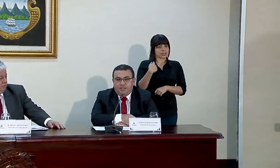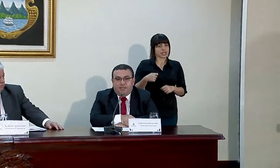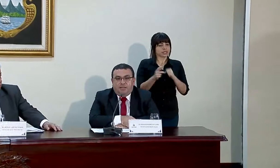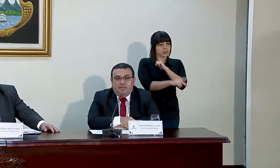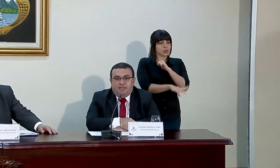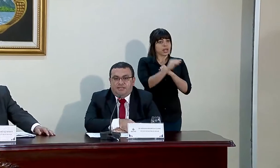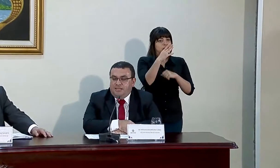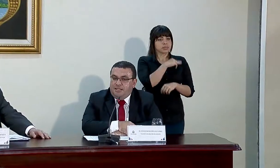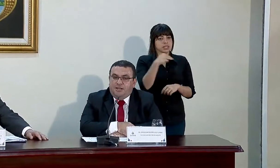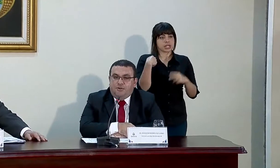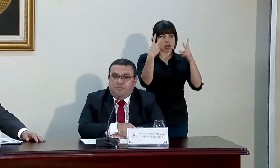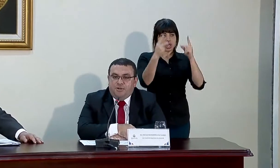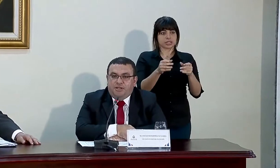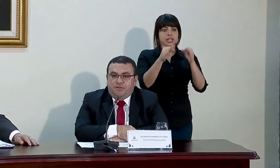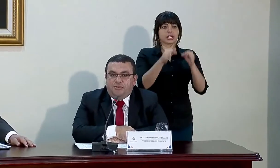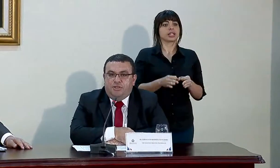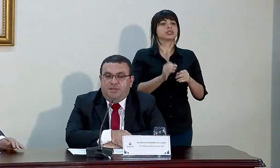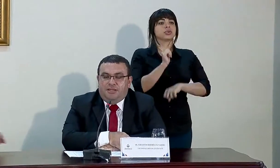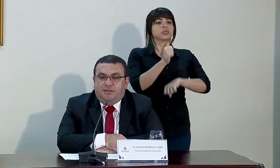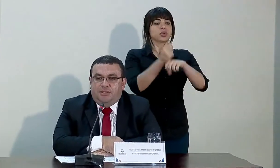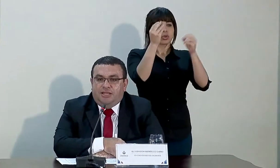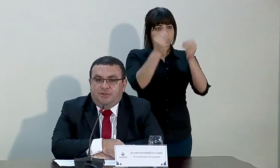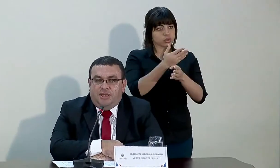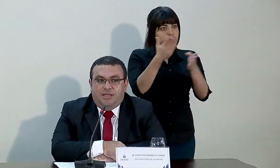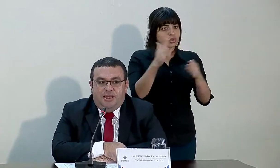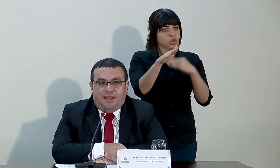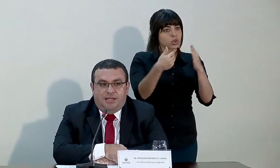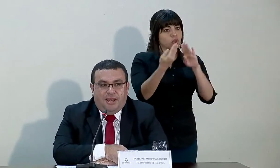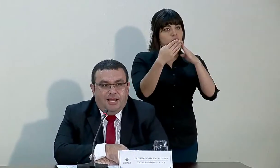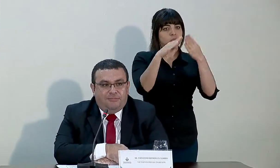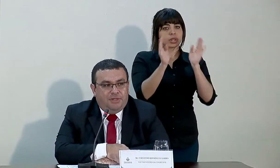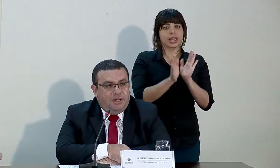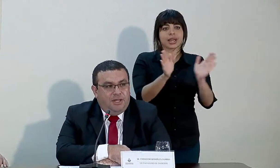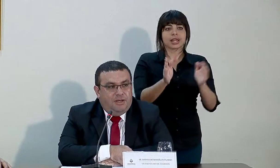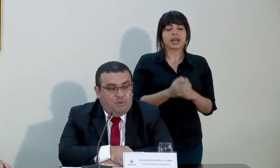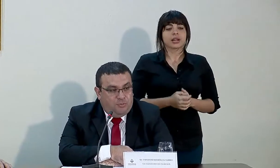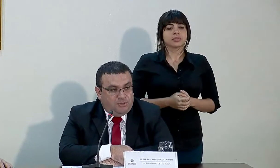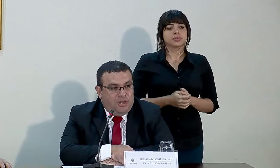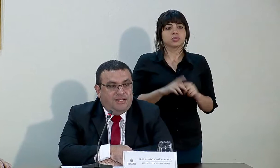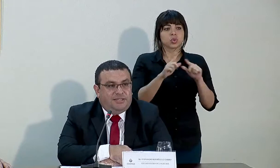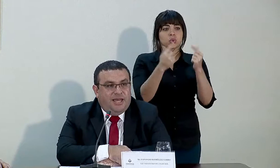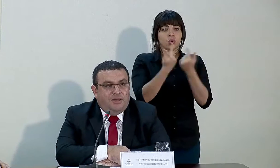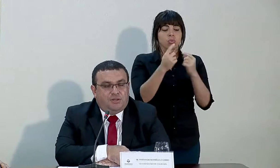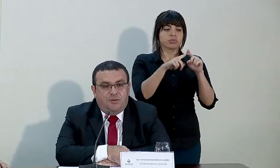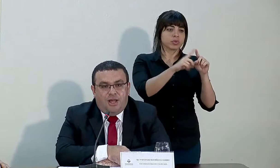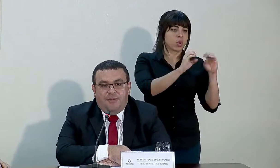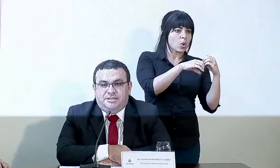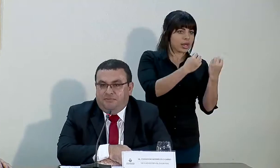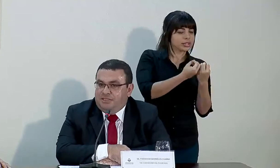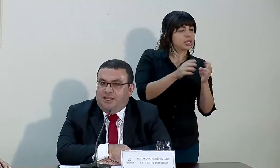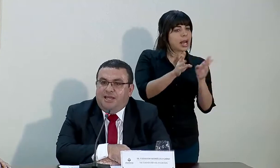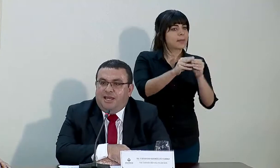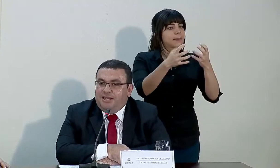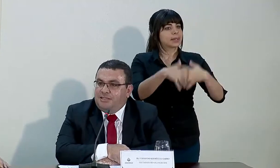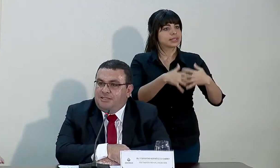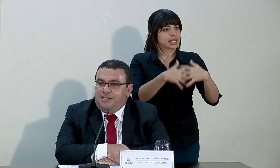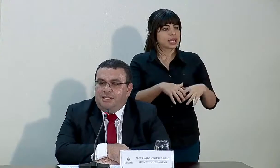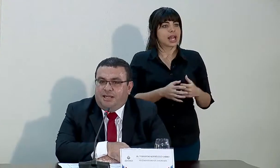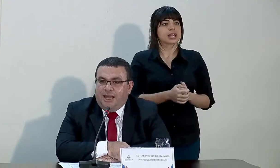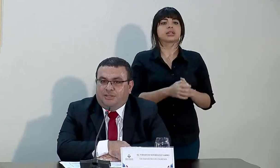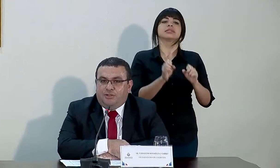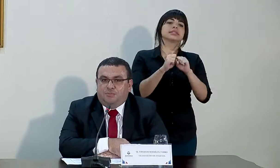Hacienda decidieron poner en conocimiento de la ciudadanía en general, grupos organizados como cámaras